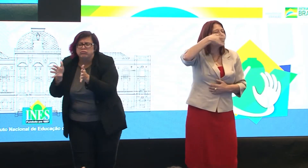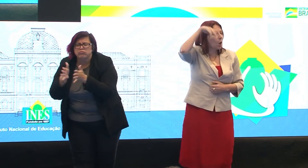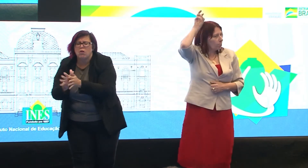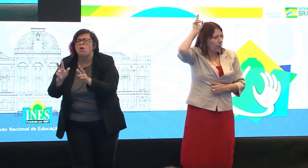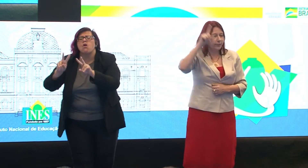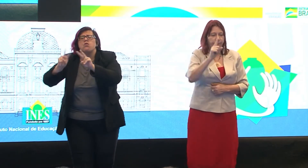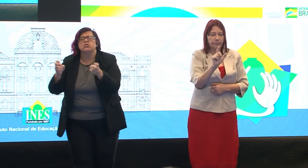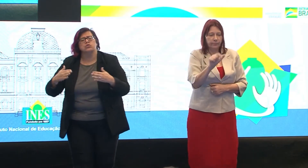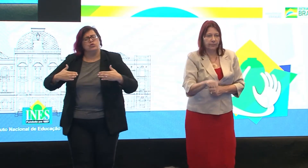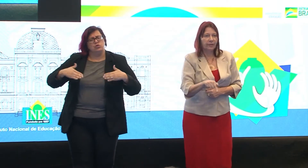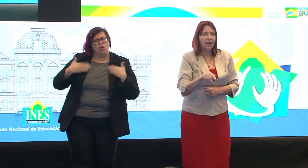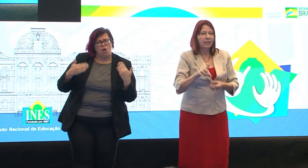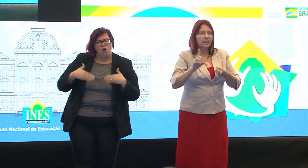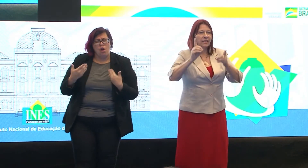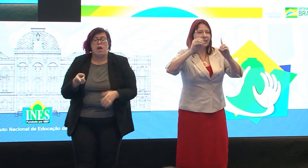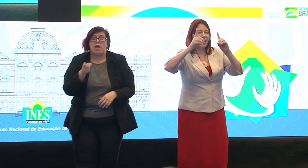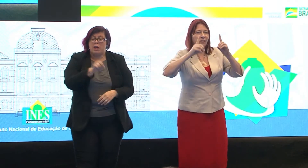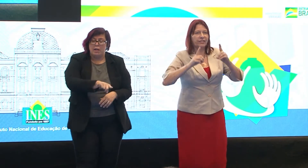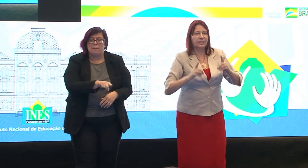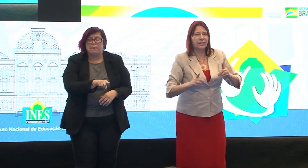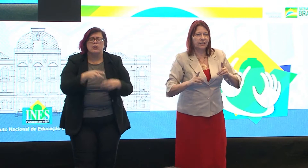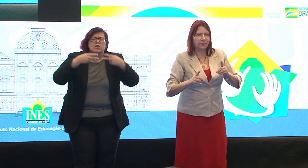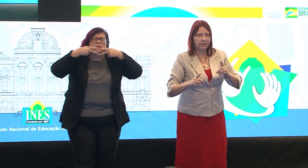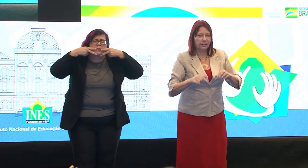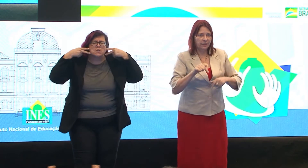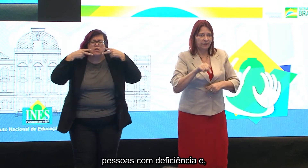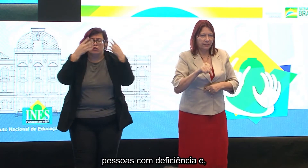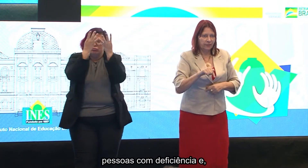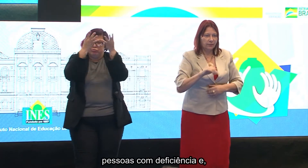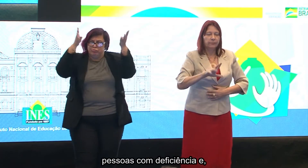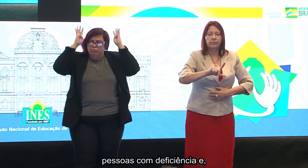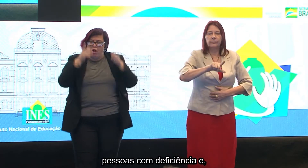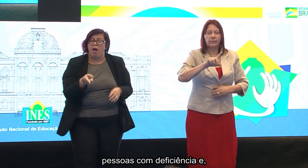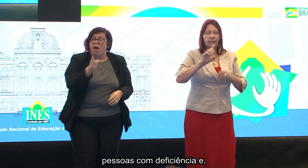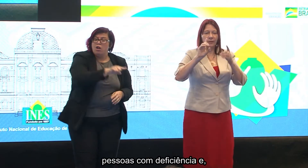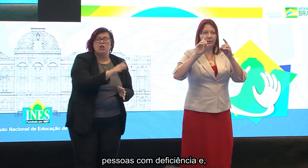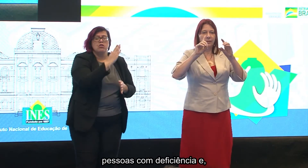alfabetização de jovens e adultos, índios e quilombolas, pessoas com deficiência.